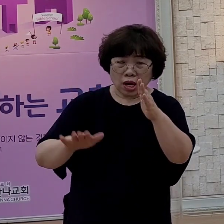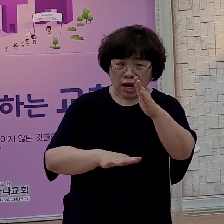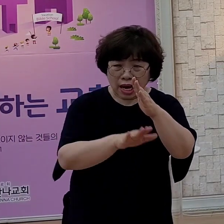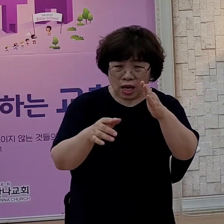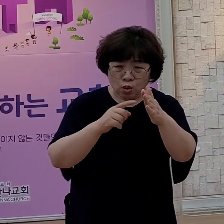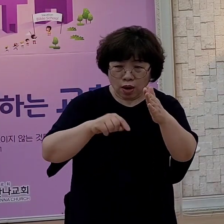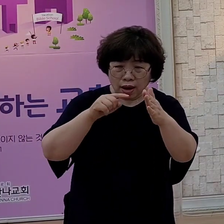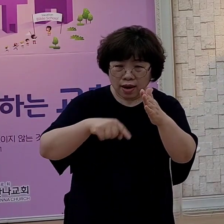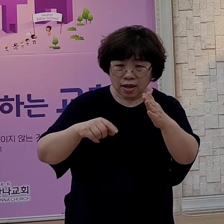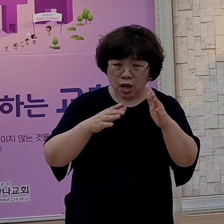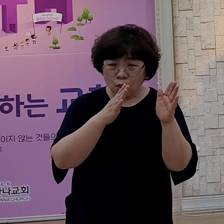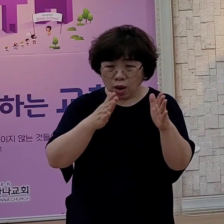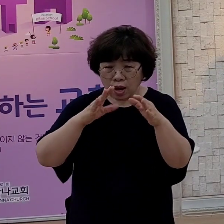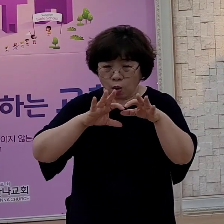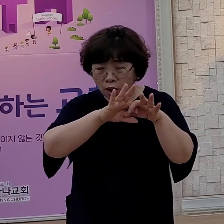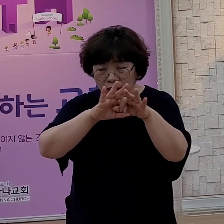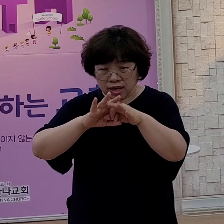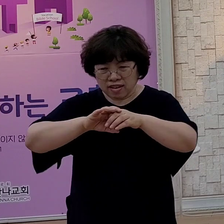자꾸 깨뜨리는 자가 있습니다.